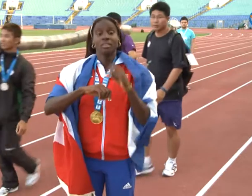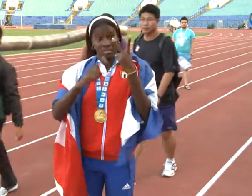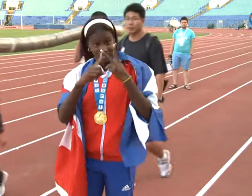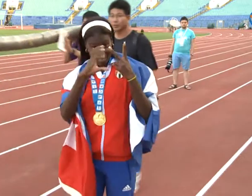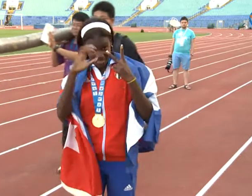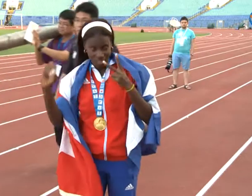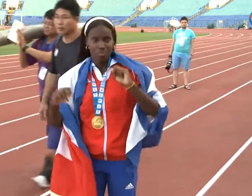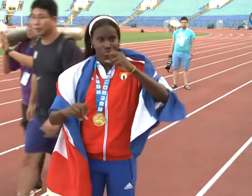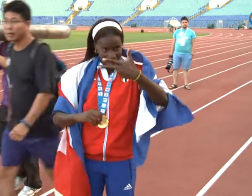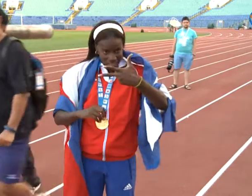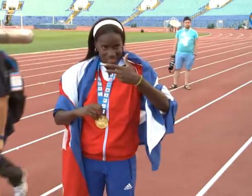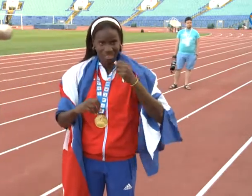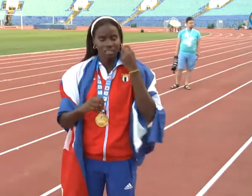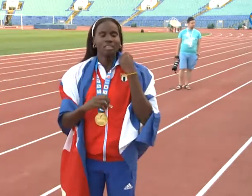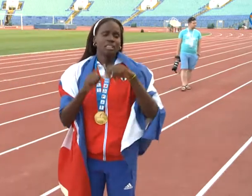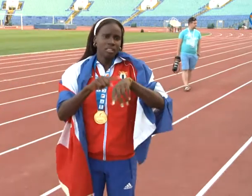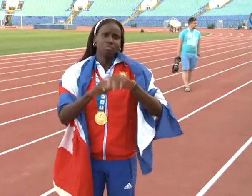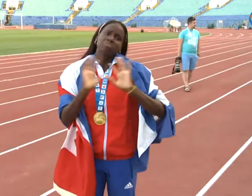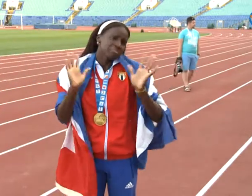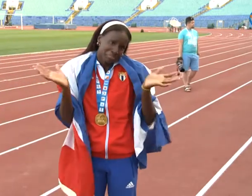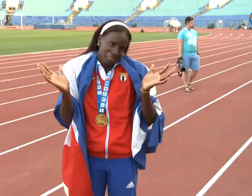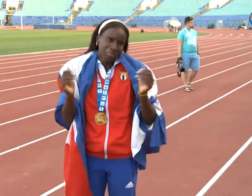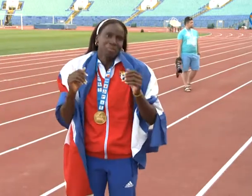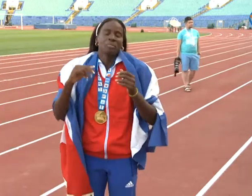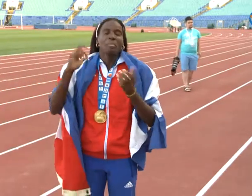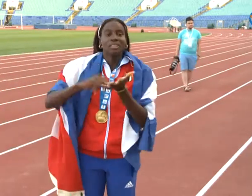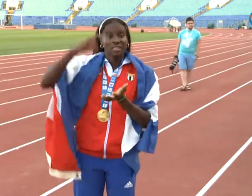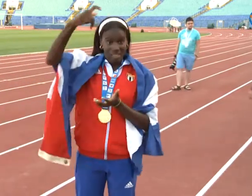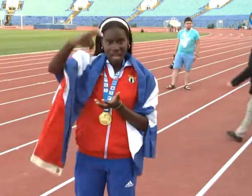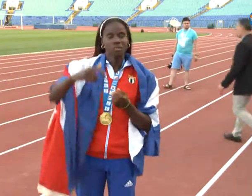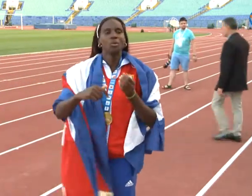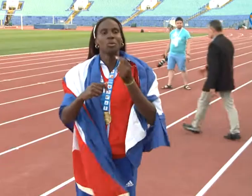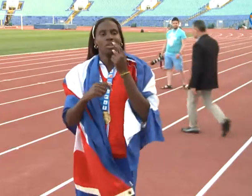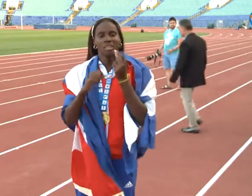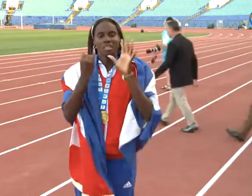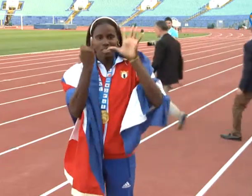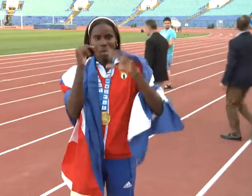In tu na Bolgariji, na moji drugi olimpijadi, pa sem prav tako dosegla medaljo in sem zelo zadovoljna.